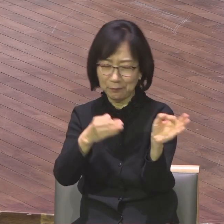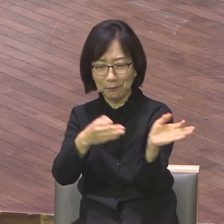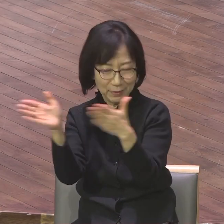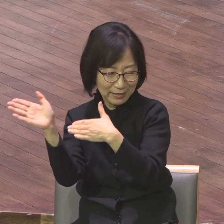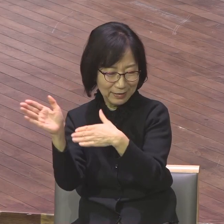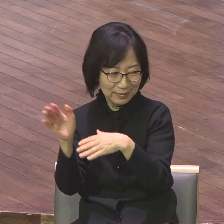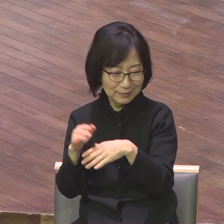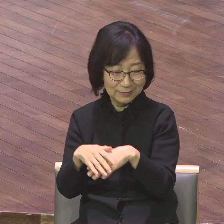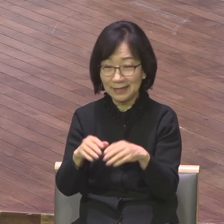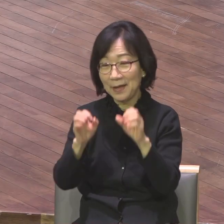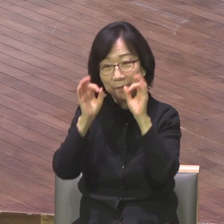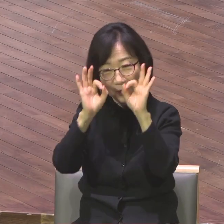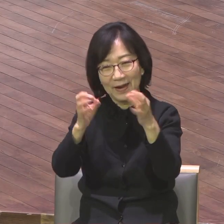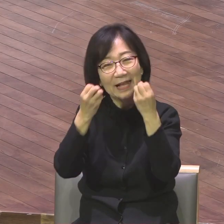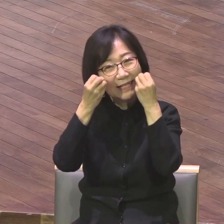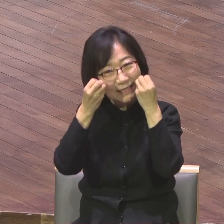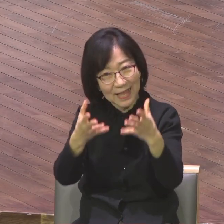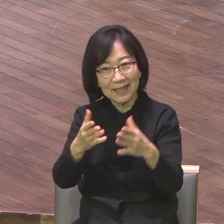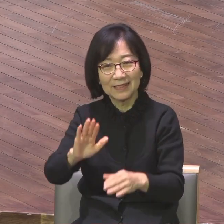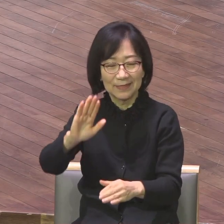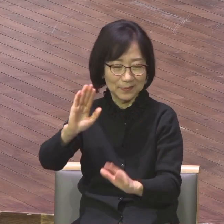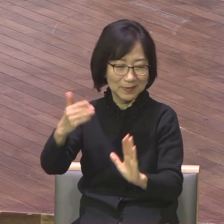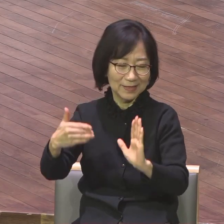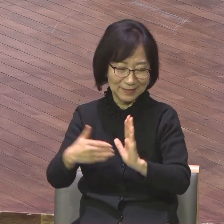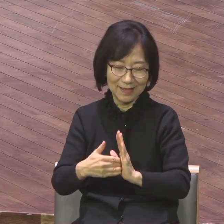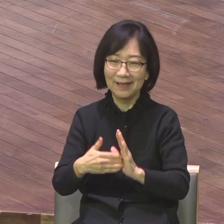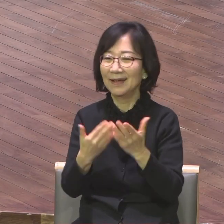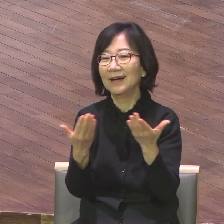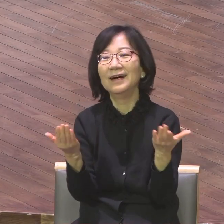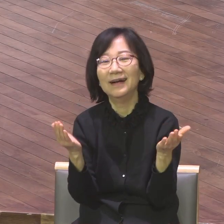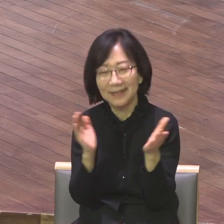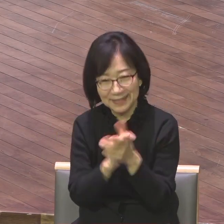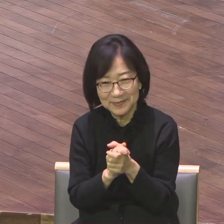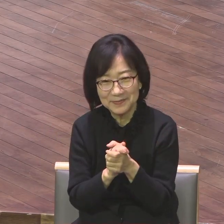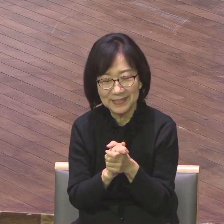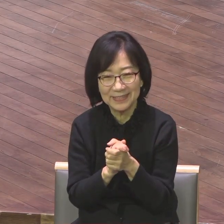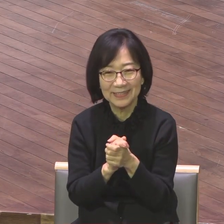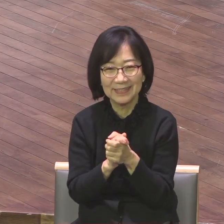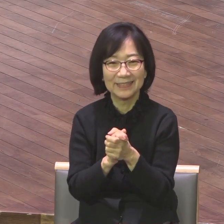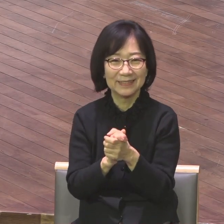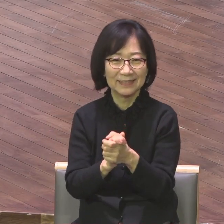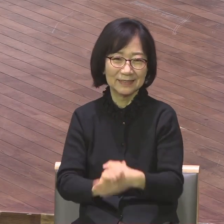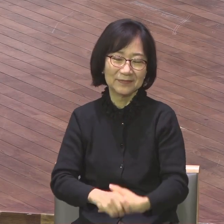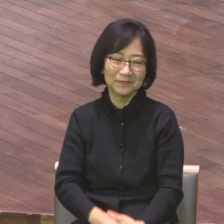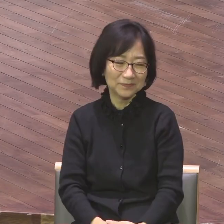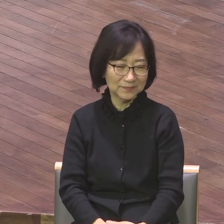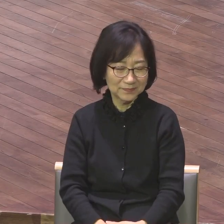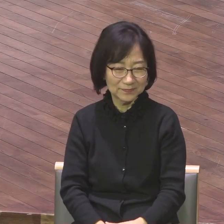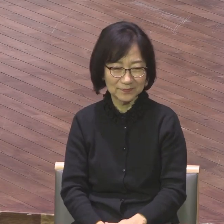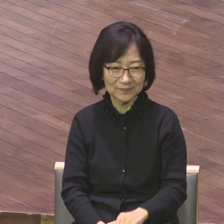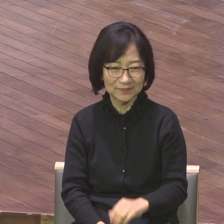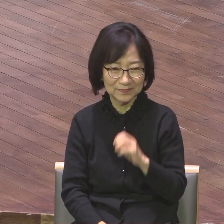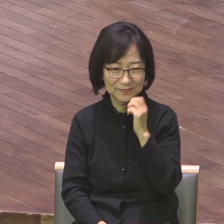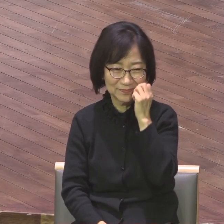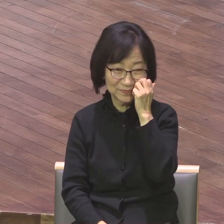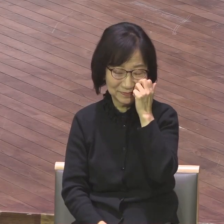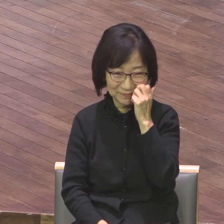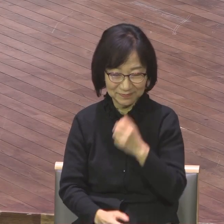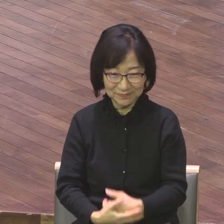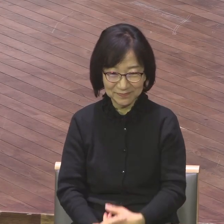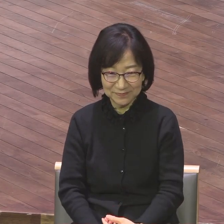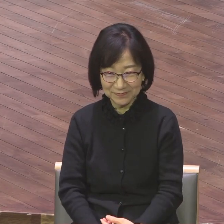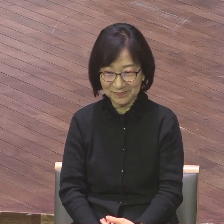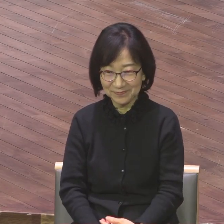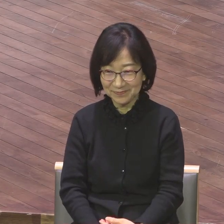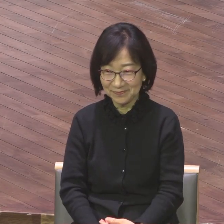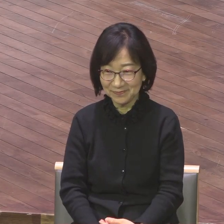이전 것은 지나갔으니 보라 새 것이 되었도다. 아멘. 우리 해외